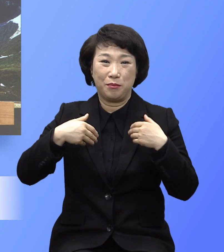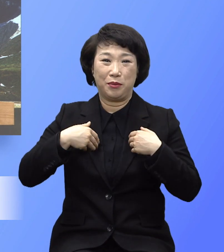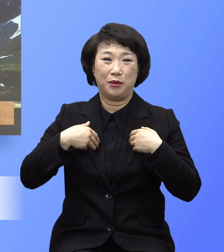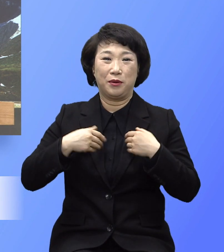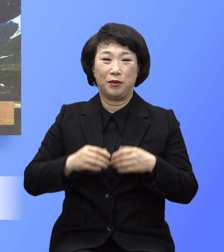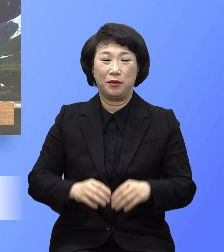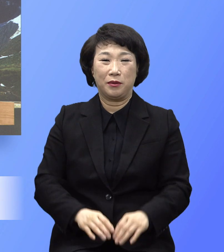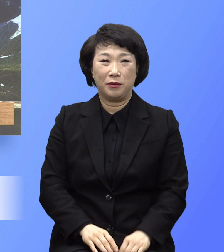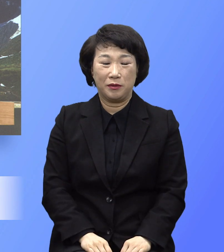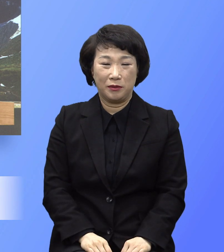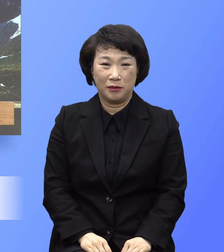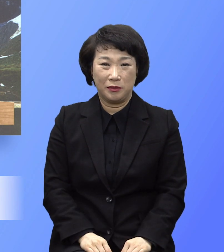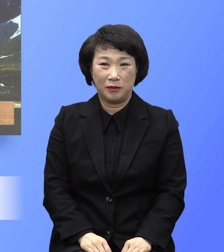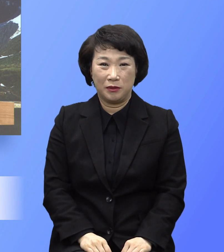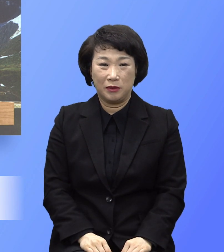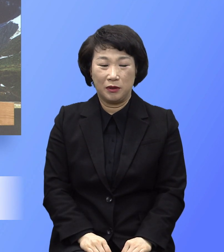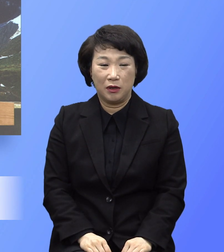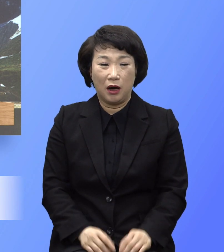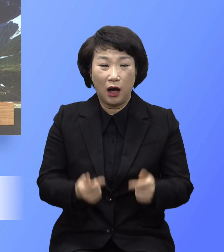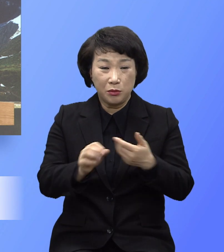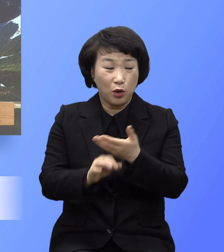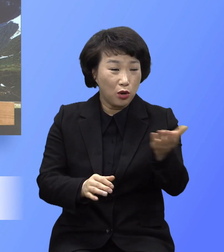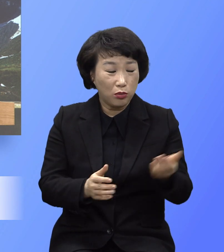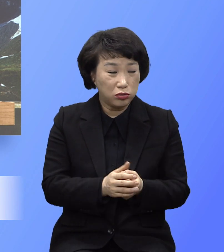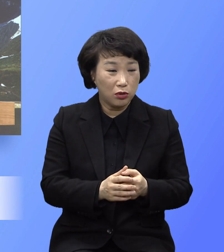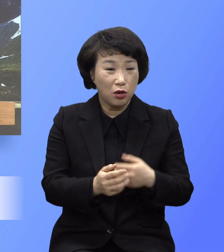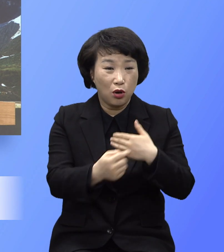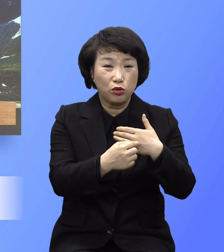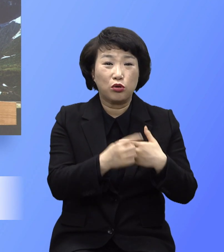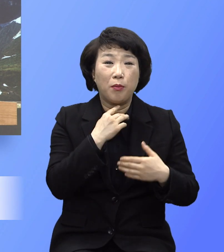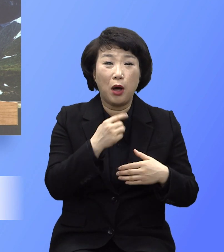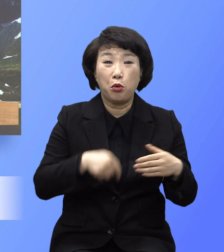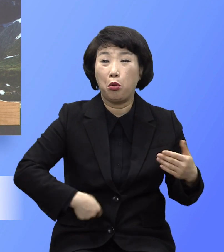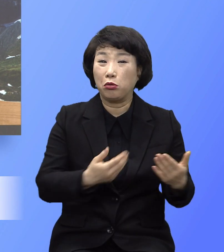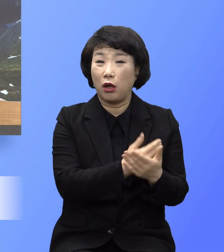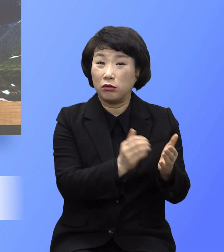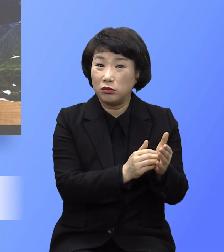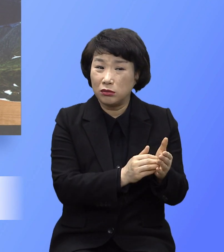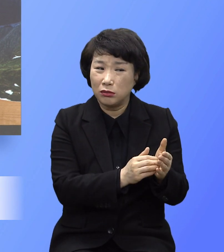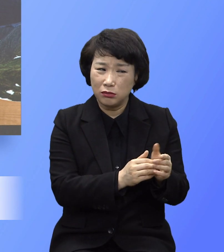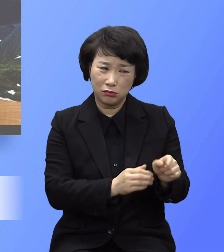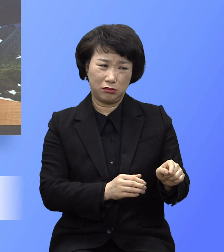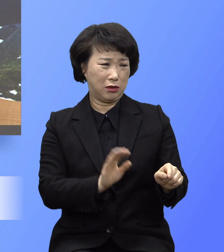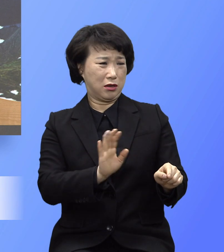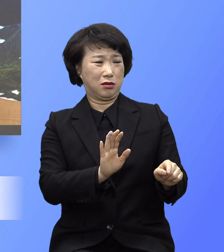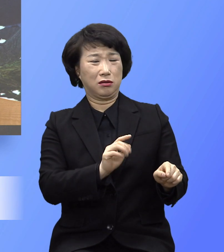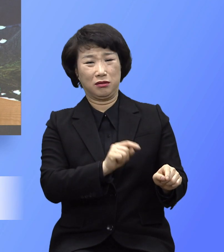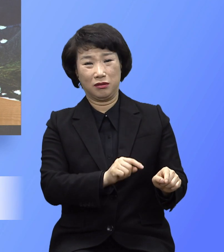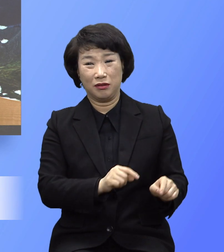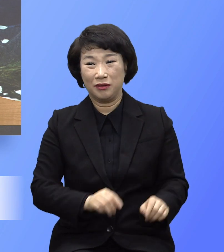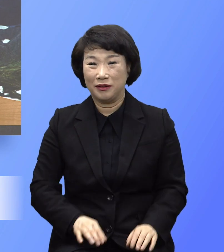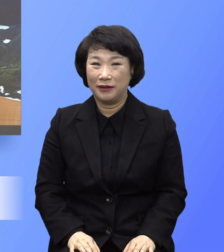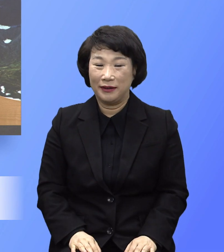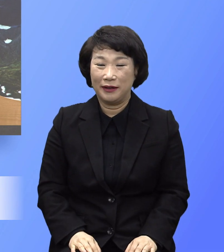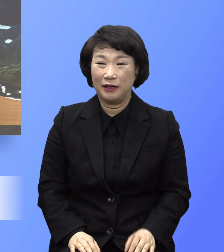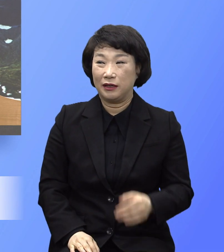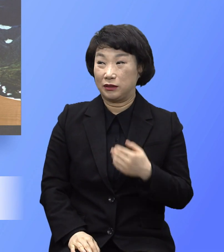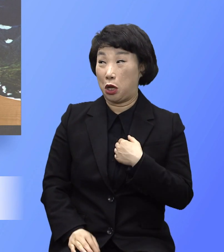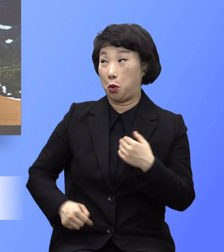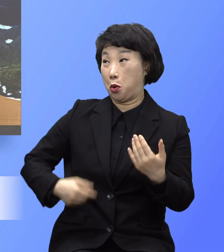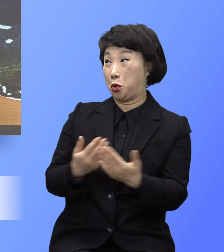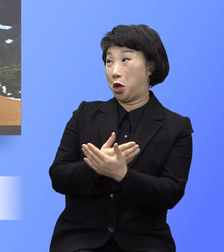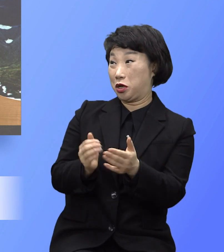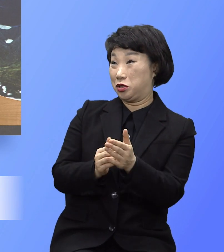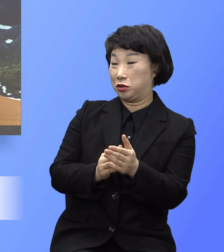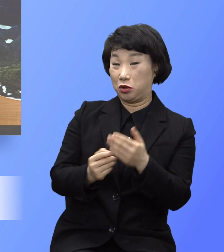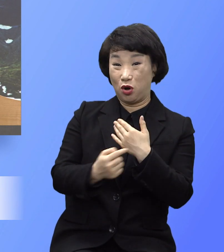이루어지지 않냐면 그 사람 말로 그냥 회개하는 거예요. 말로. 예, 나는